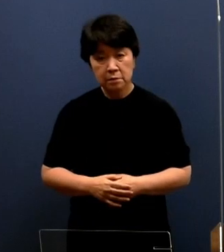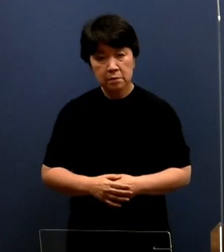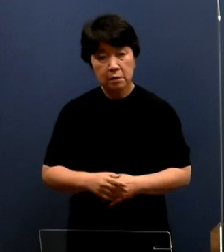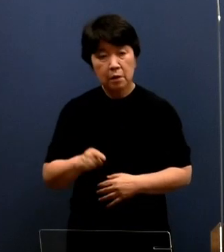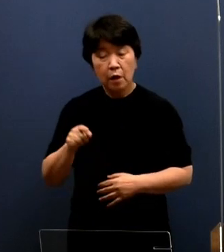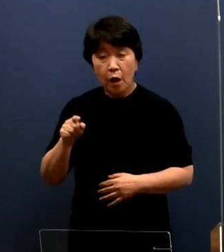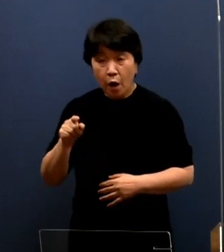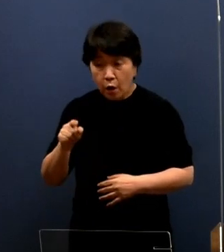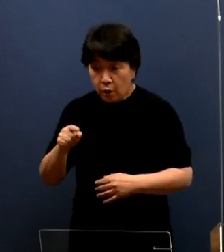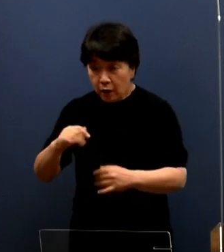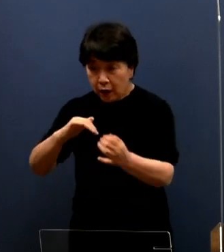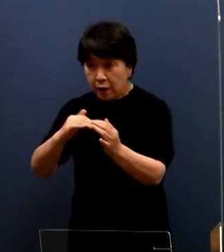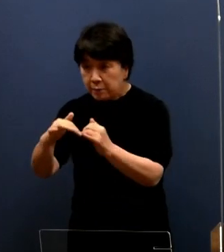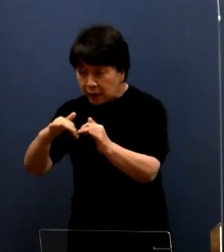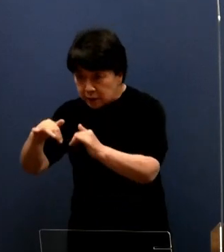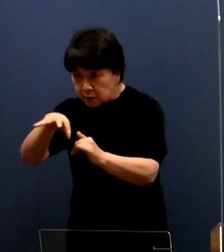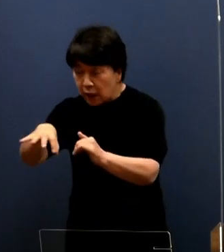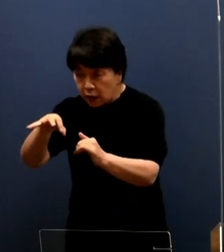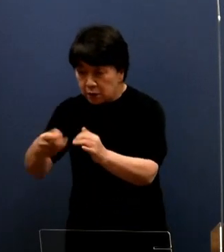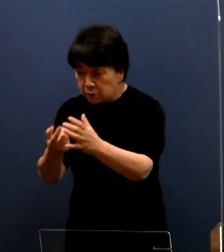これだけ市中感染していて、